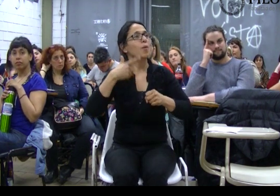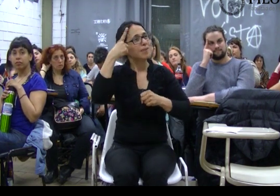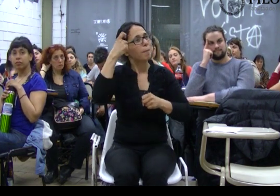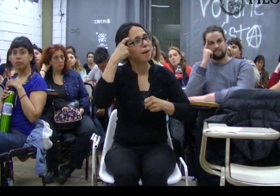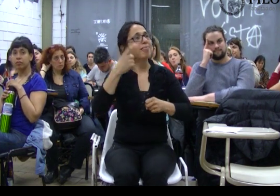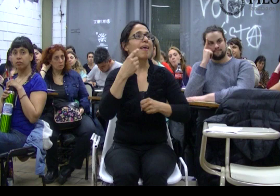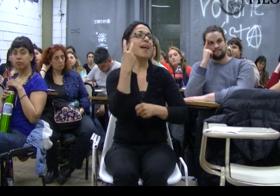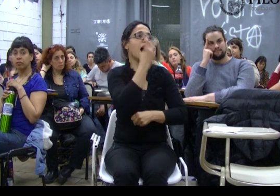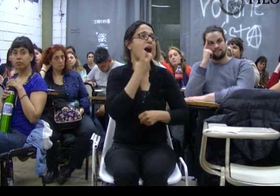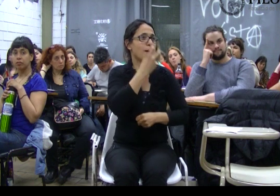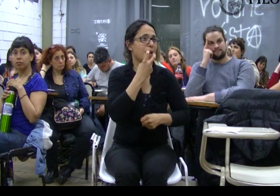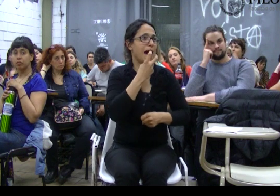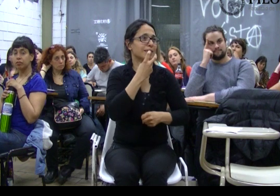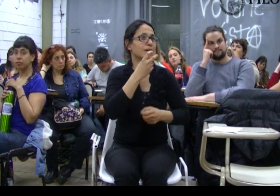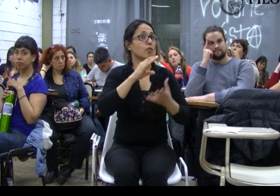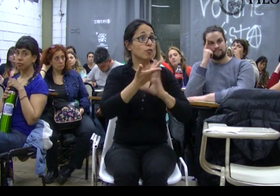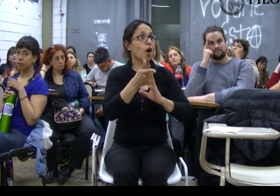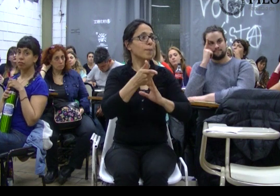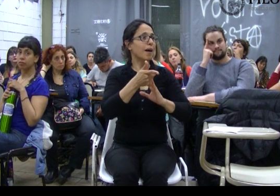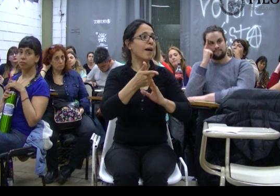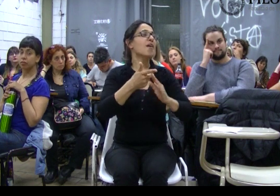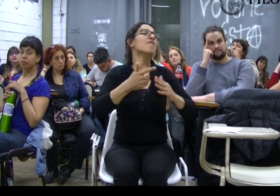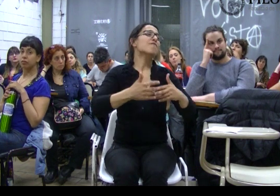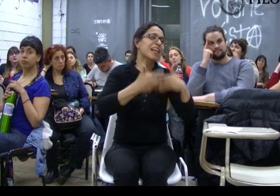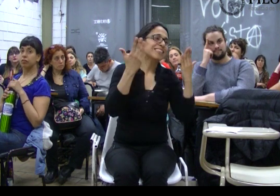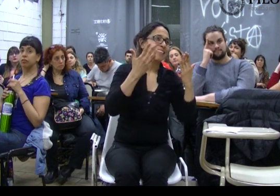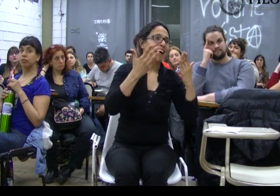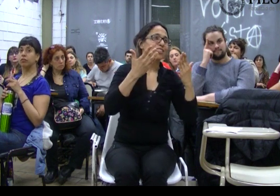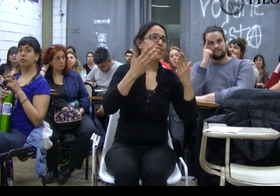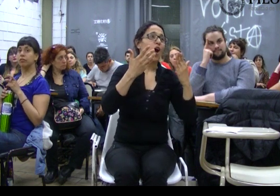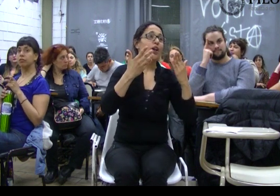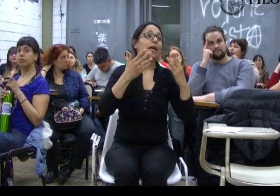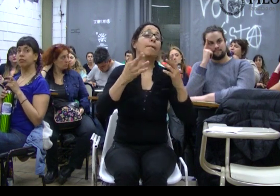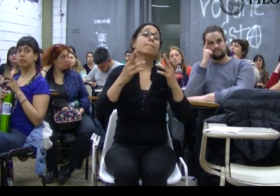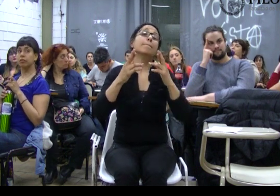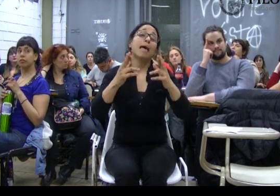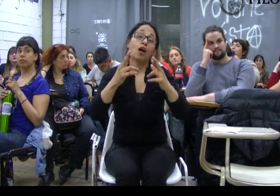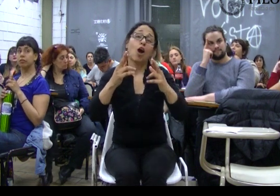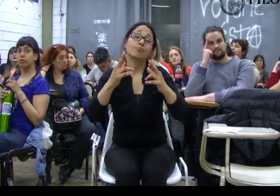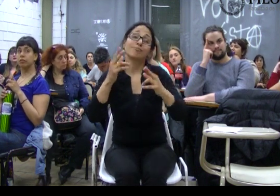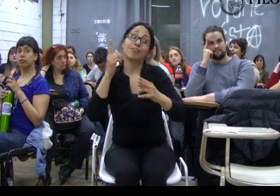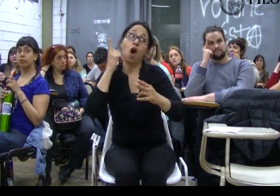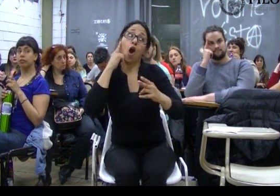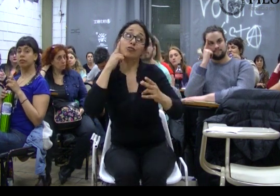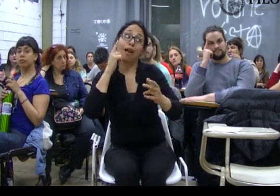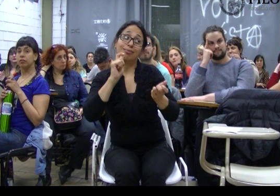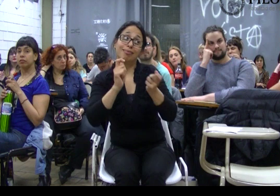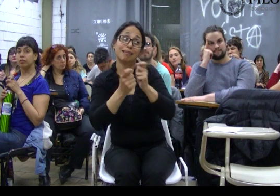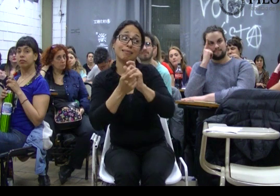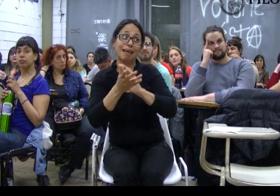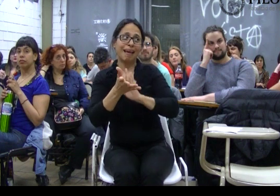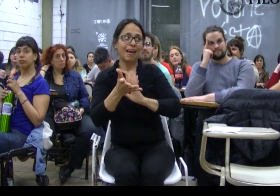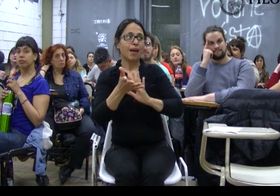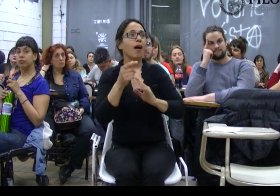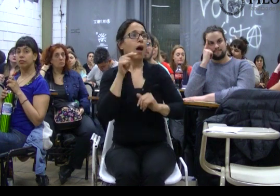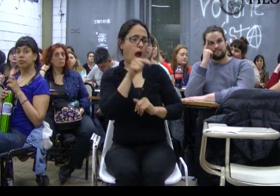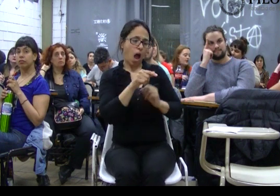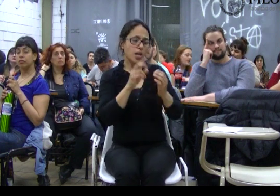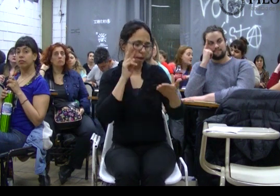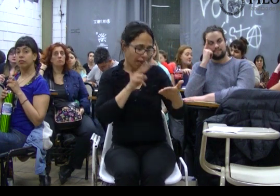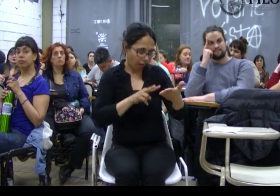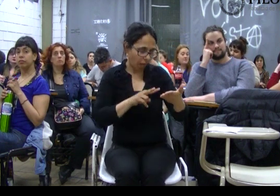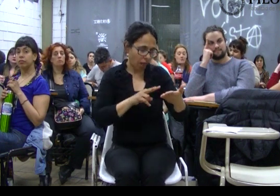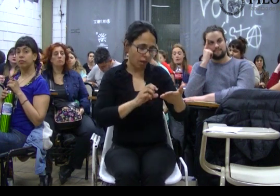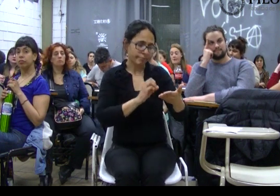personas sordas, mejor sean oyentes. ¿Sí? O sea, ahí está muy bien, muy claro cuál es